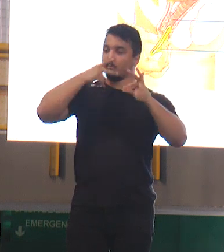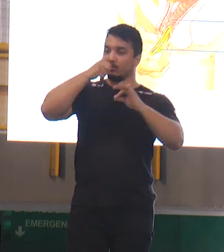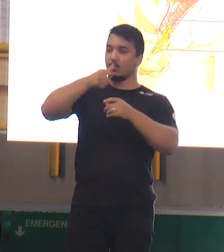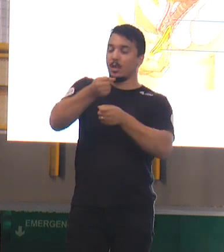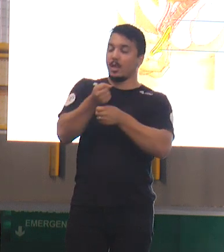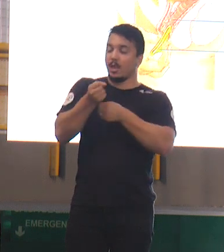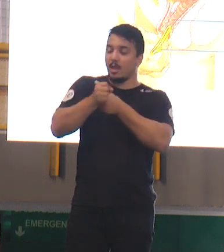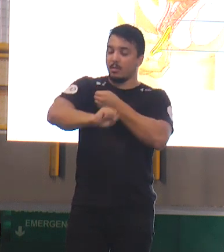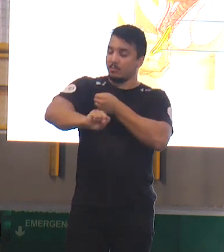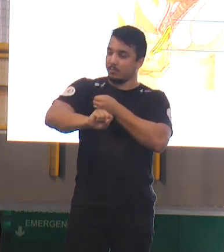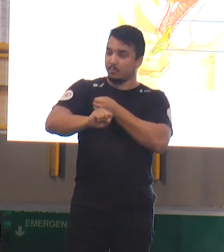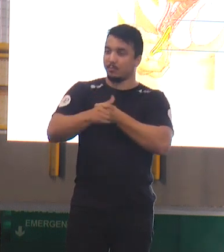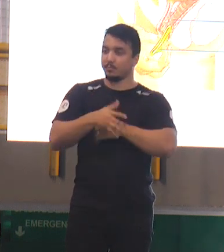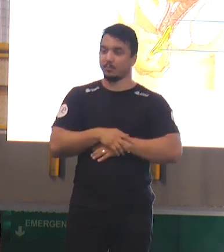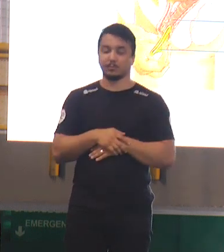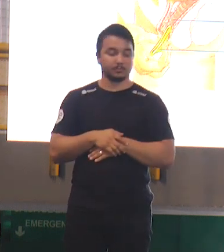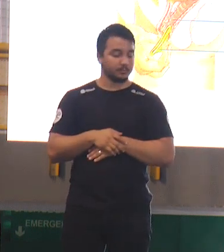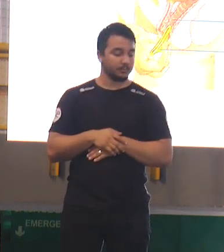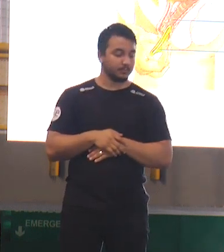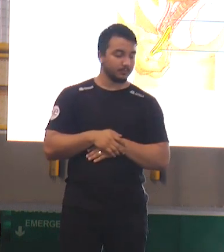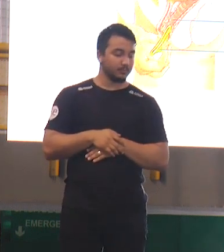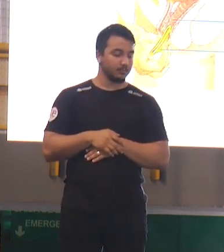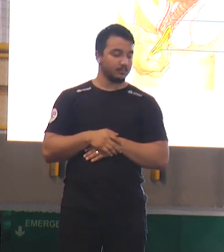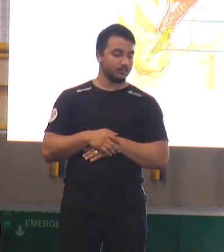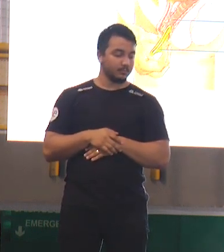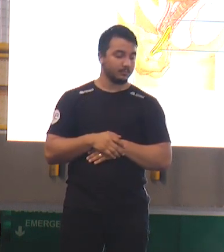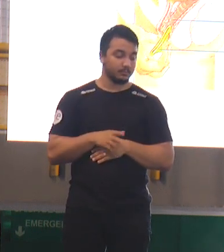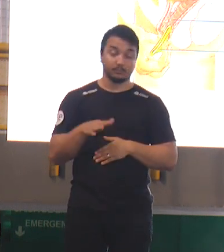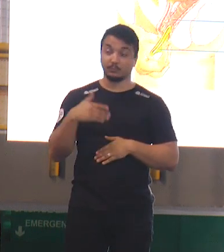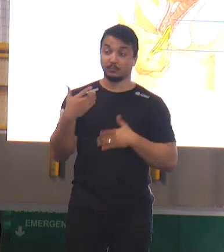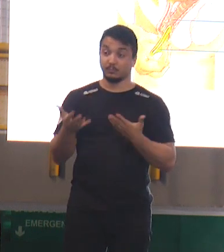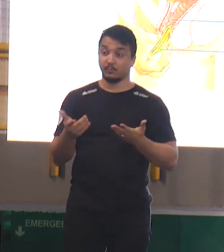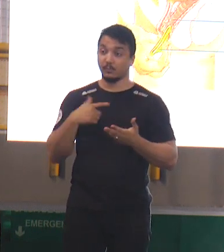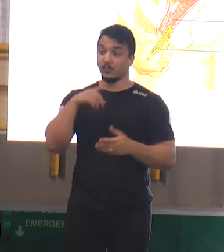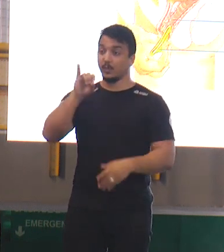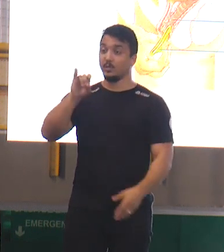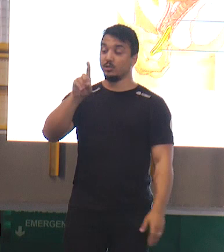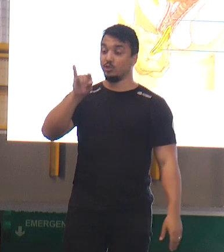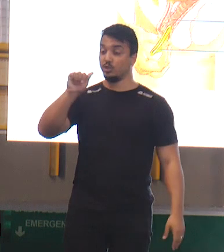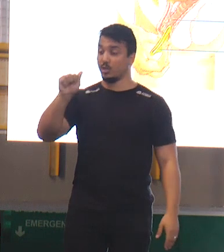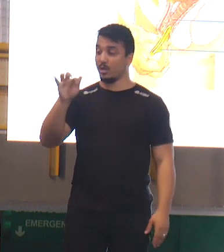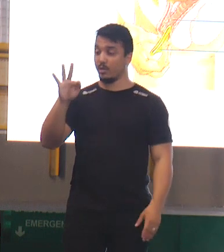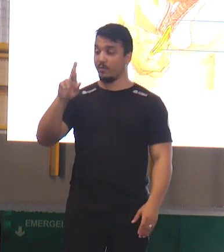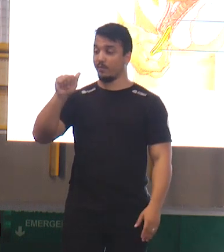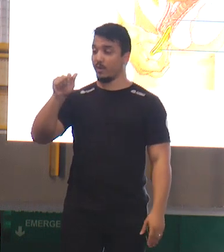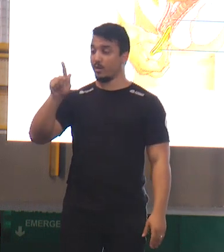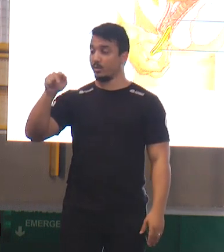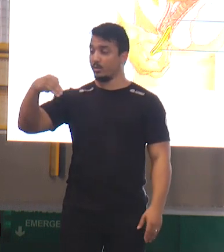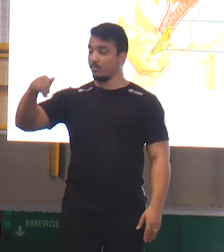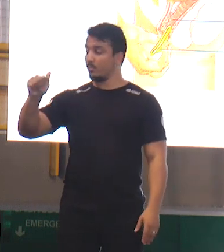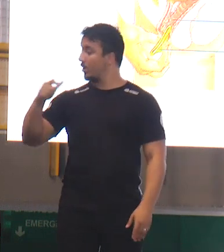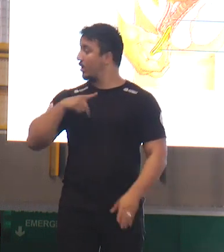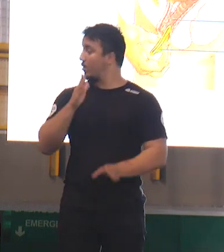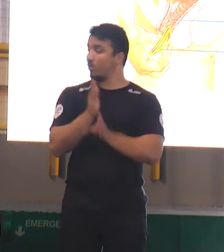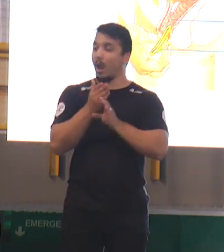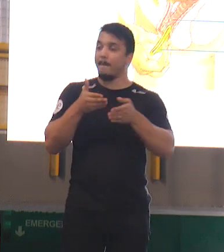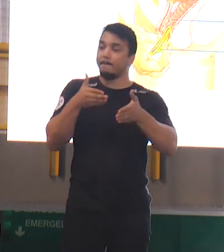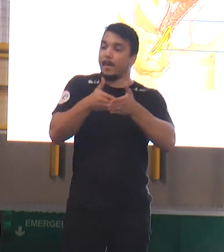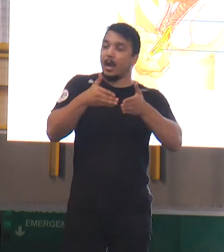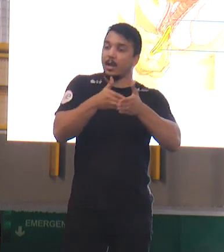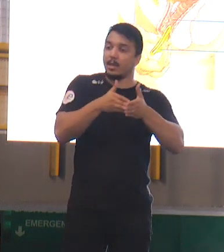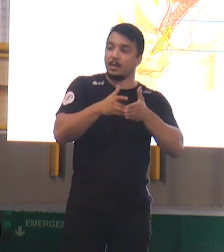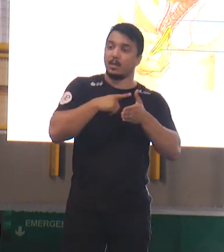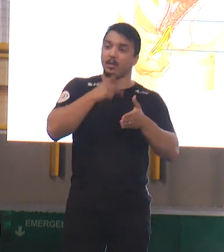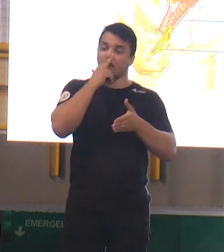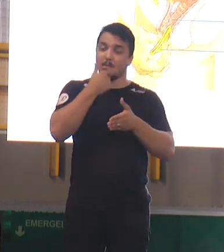que haja essa estruturação, tá certo? Já o diafragma, ele vai ser um método por barreira,